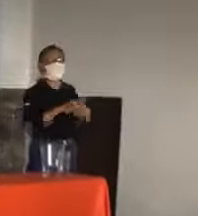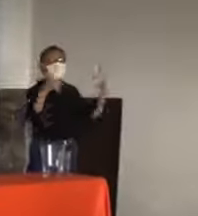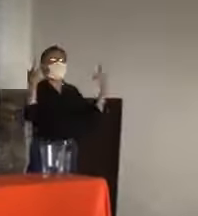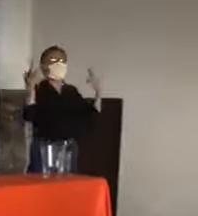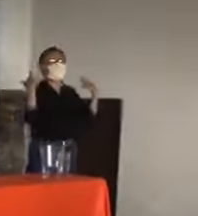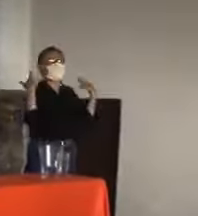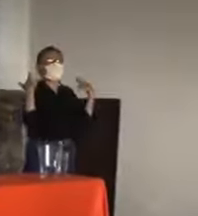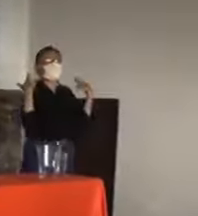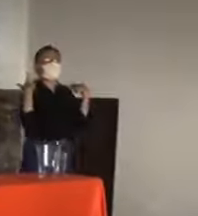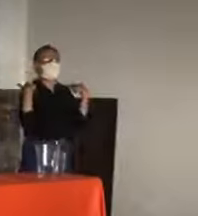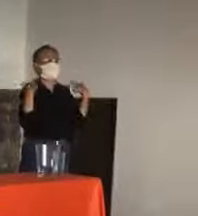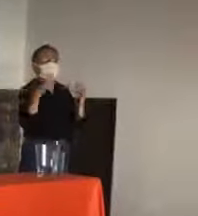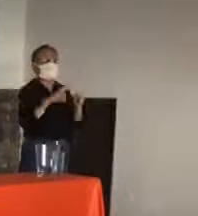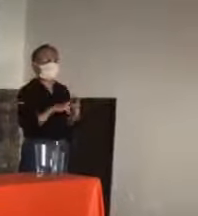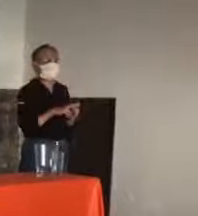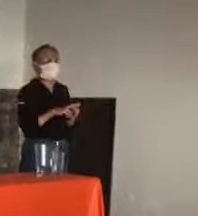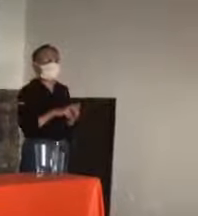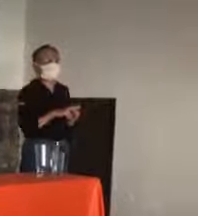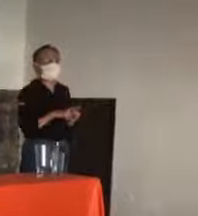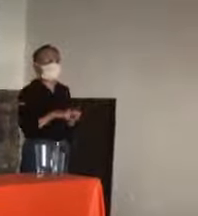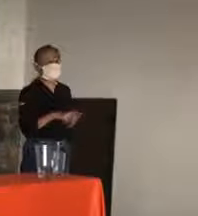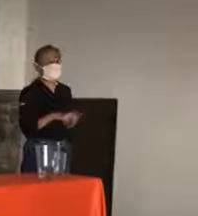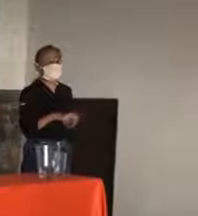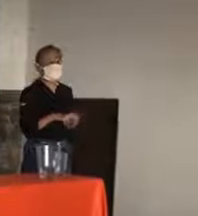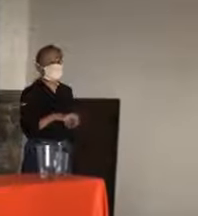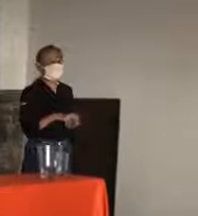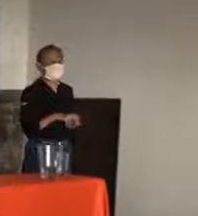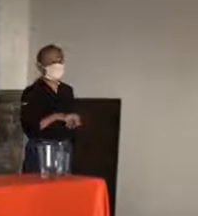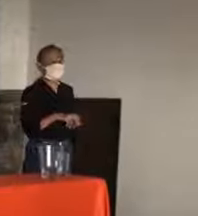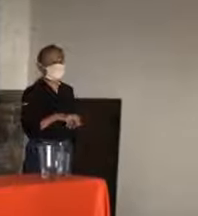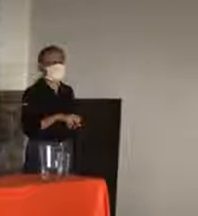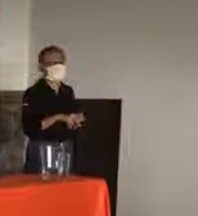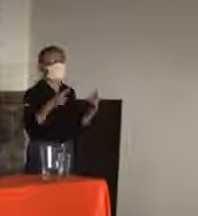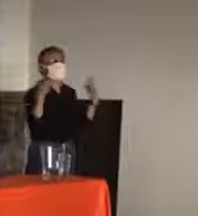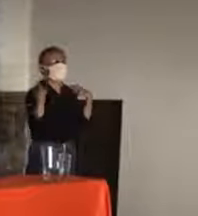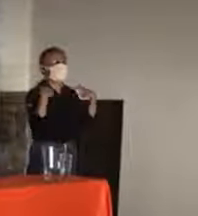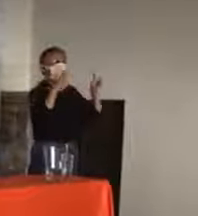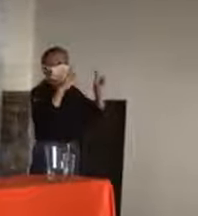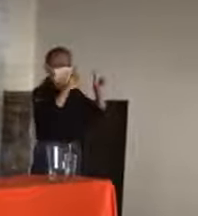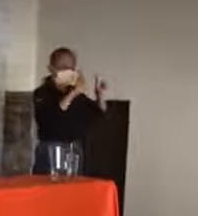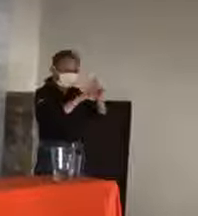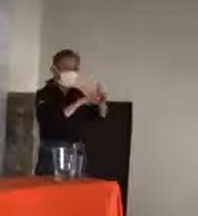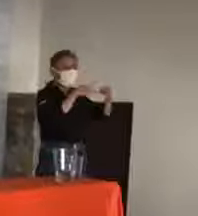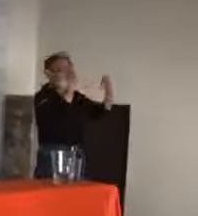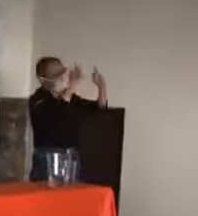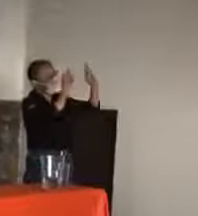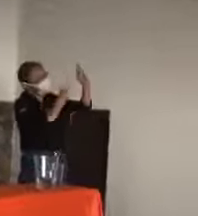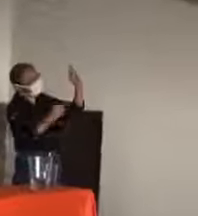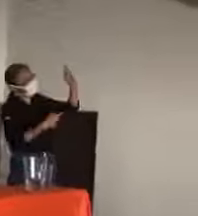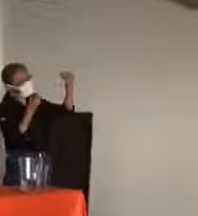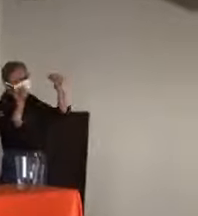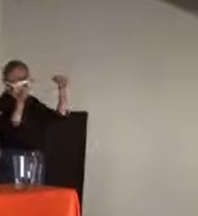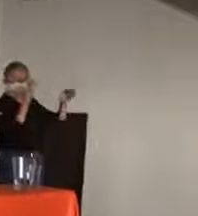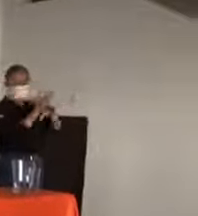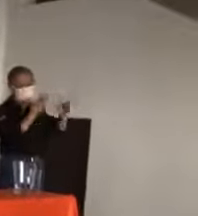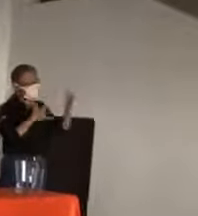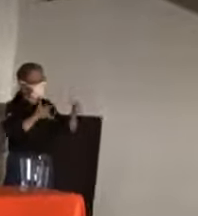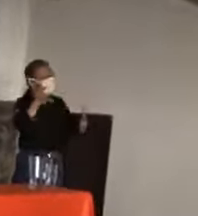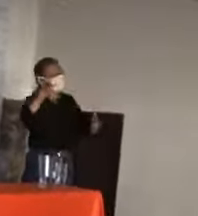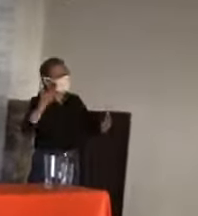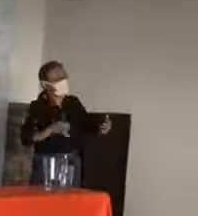de solamente un toque de la gente que yo estoy hablando, tienen una historia de lucha, una historia de